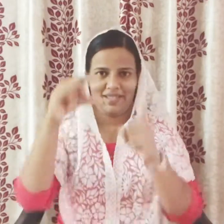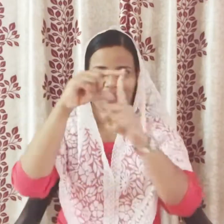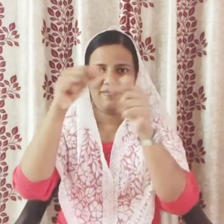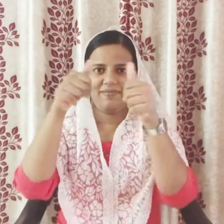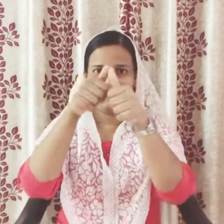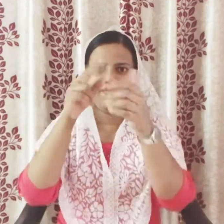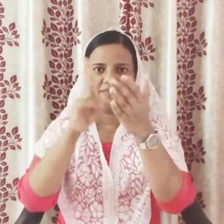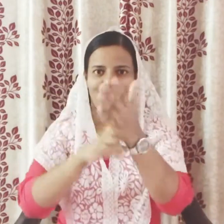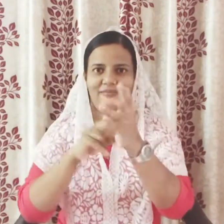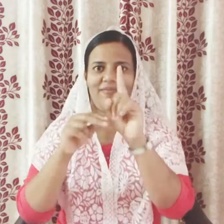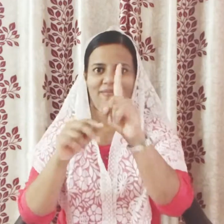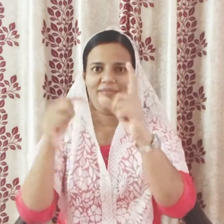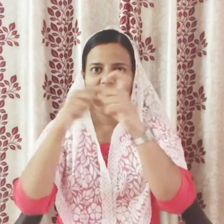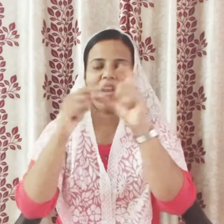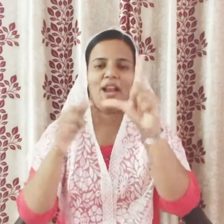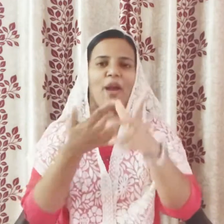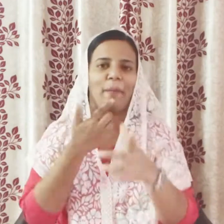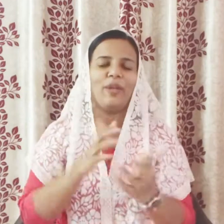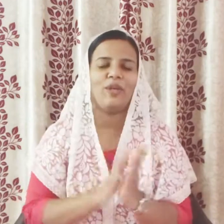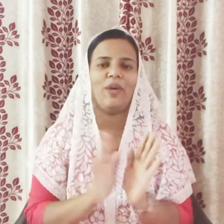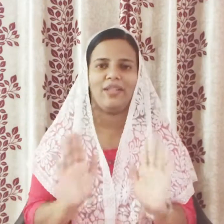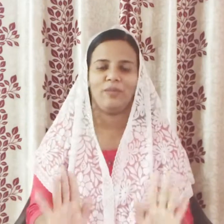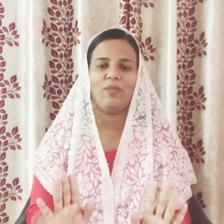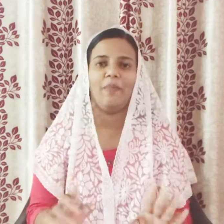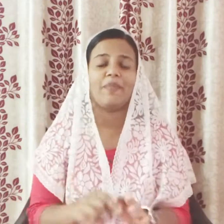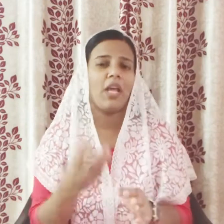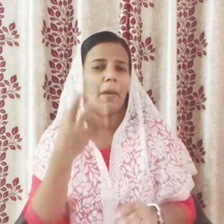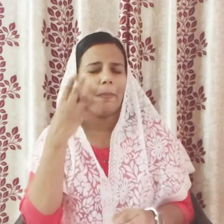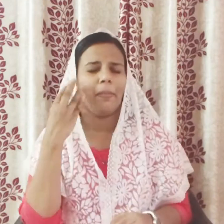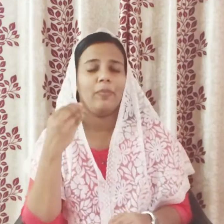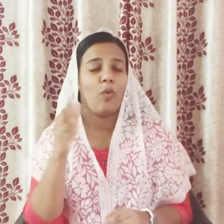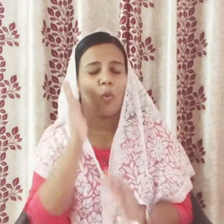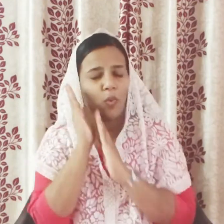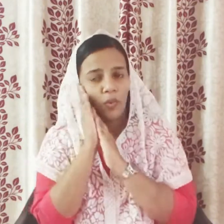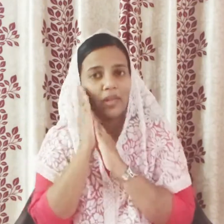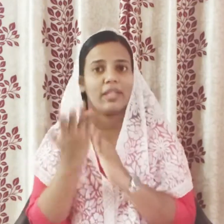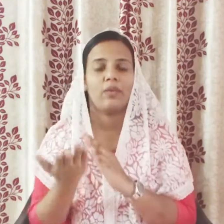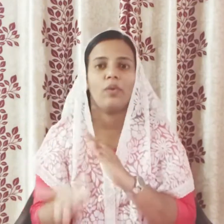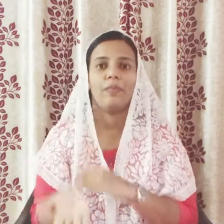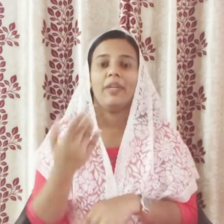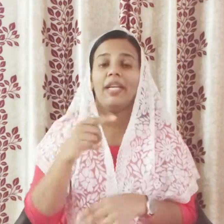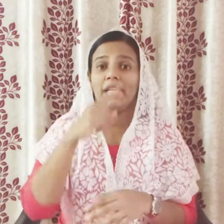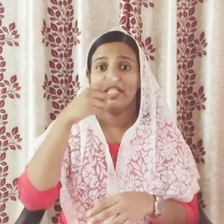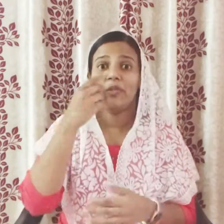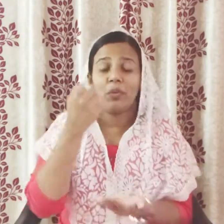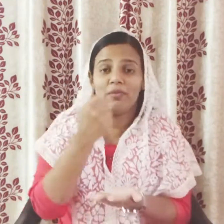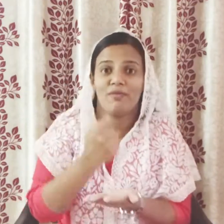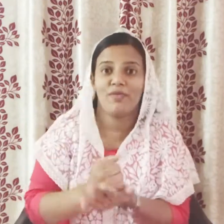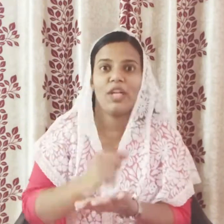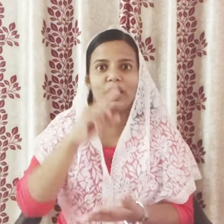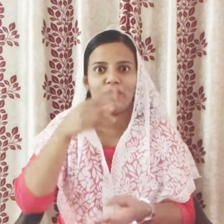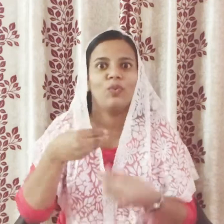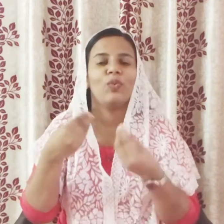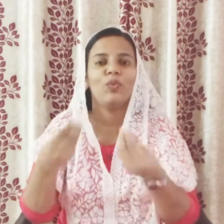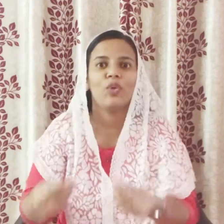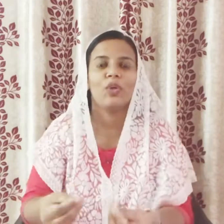കുറിച്ചാണ് ഇവിടെ പറഞ്ഞിരിക്കുന്നത്. അതായത് ഇവിടെ പറയുക, നിദ്ര കൊള്ളുന്നവരിൽ പലരും ചിലർ നിത്യജീവനായും, അപ്പം ആ